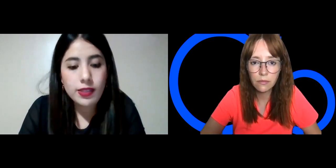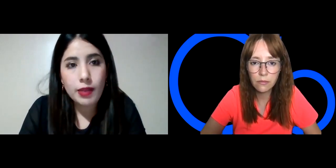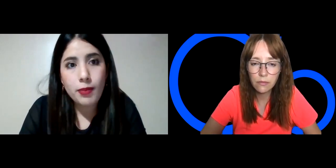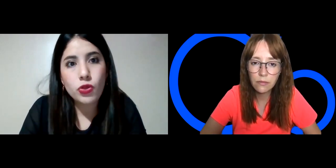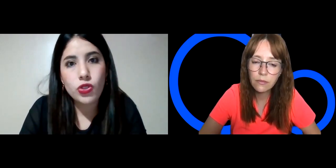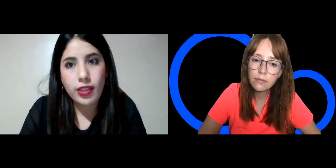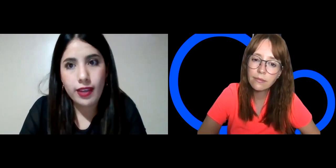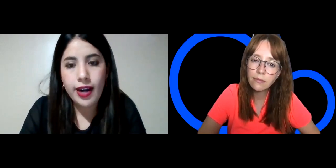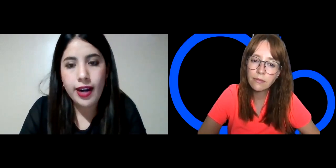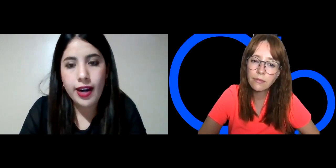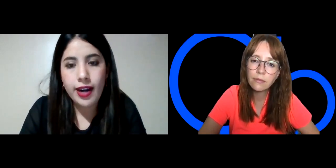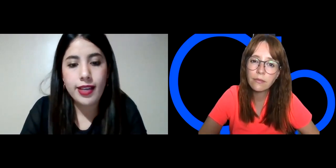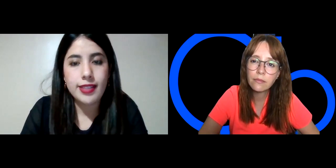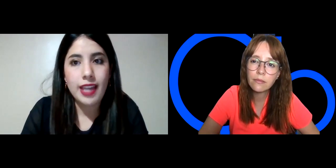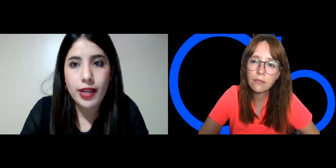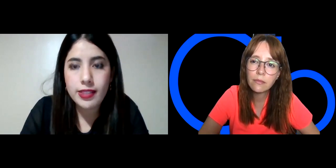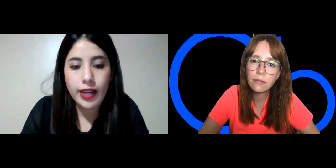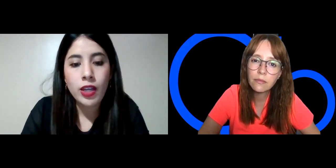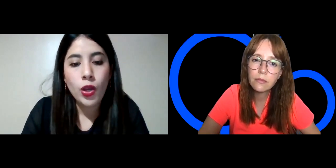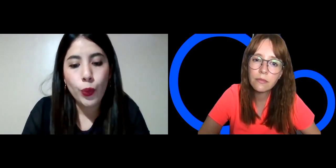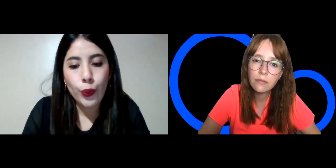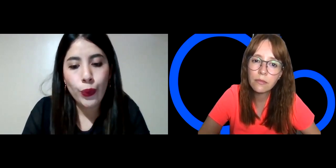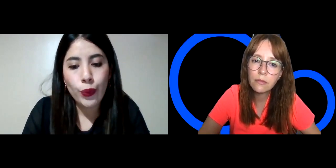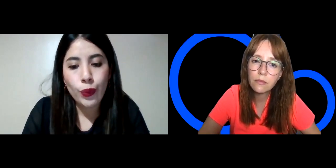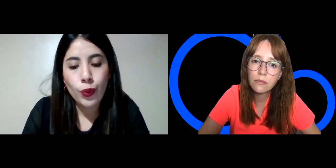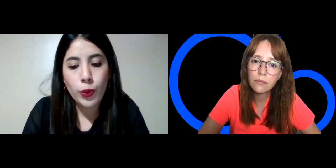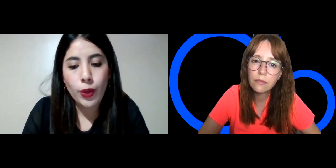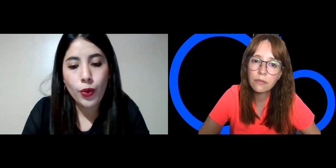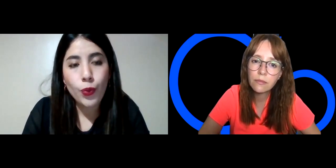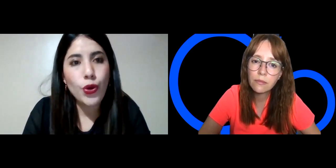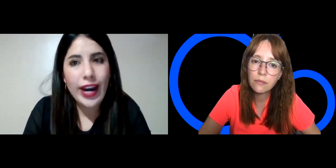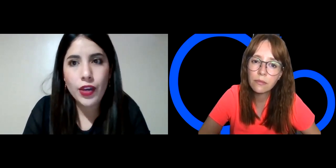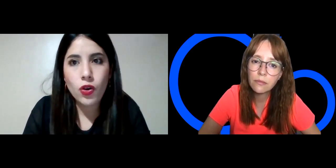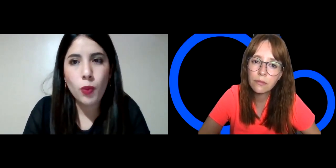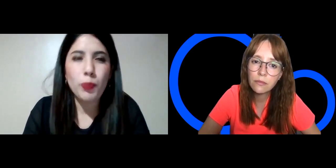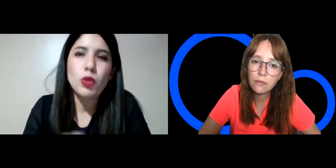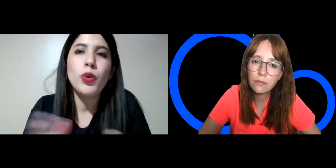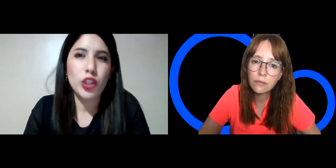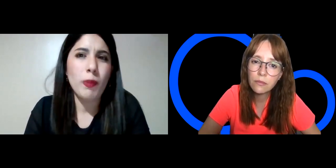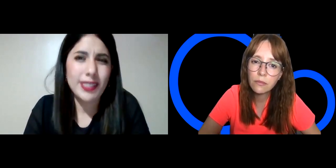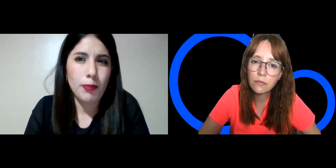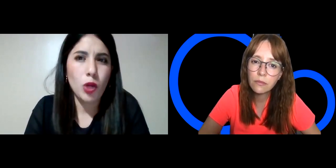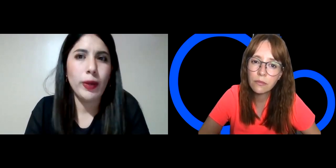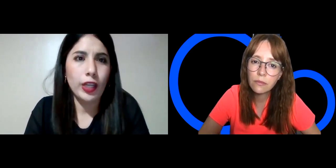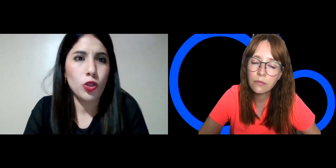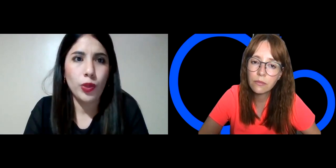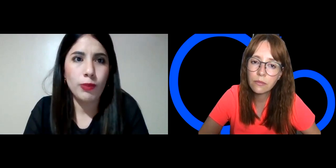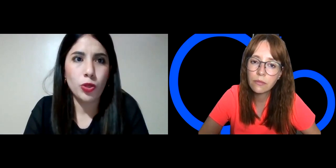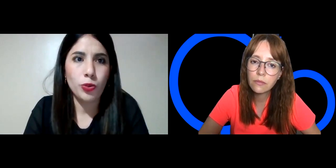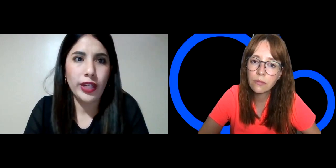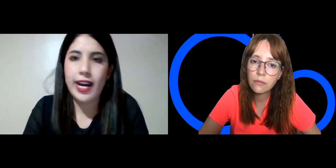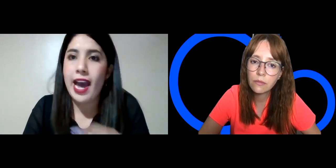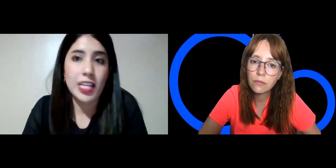que sí debemos considerar es establecer un horario pues un poquito más amplio para que nos